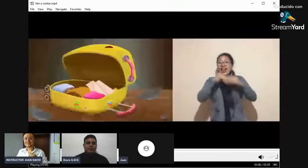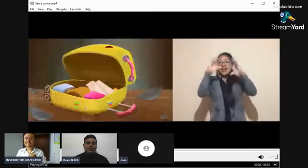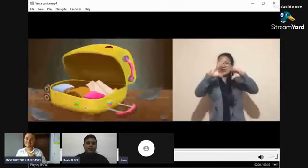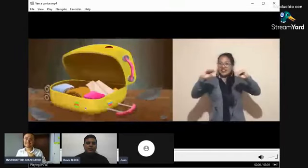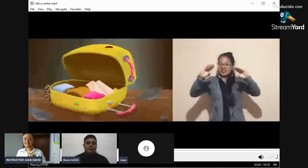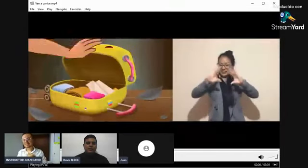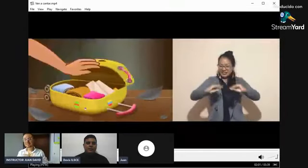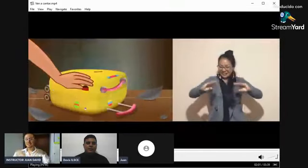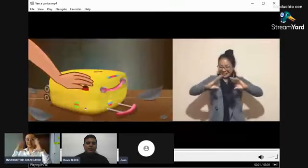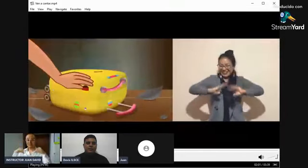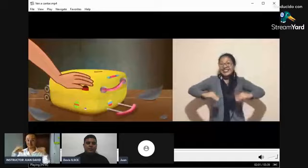amor.